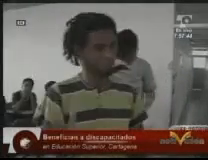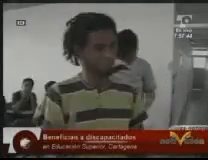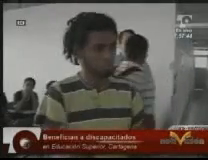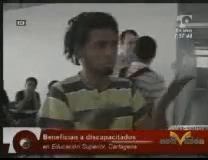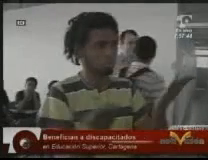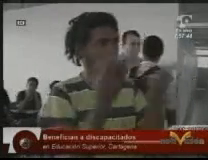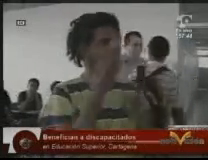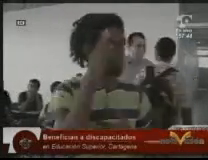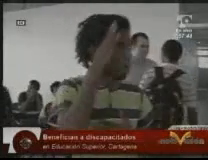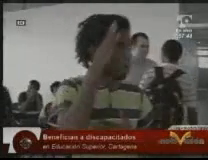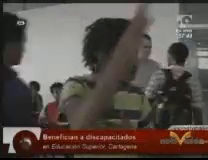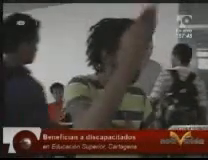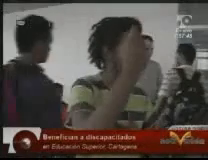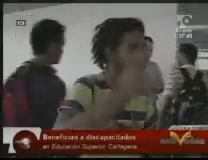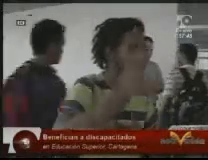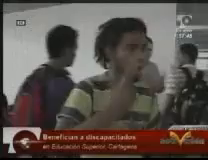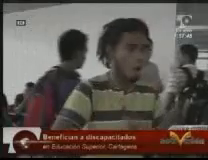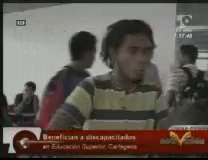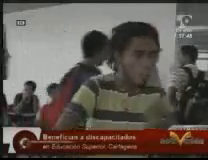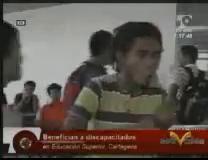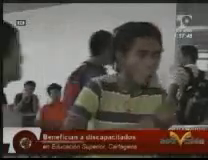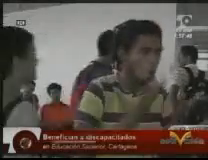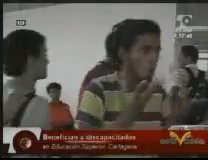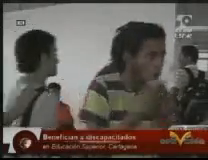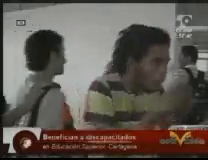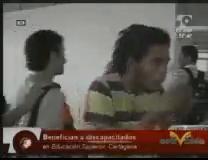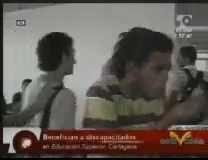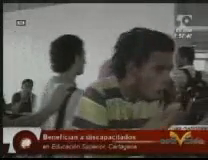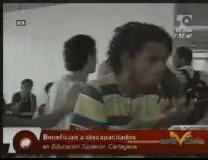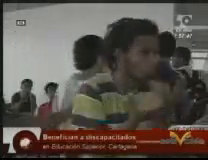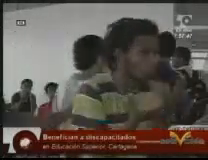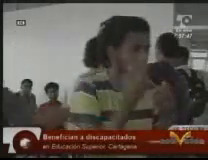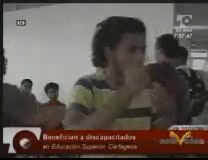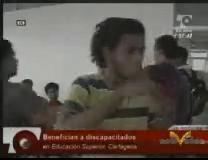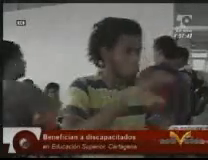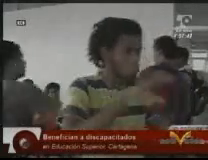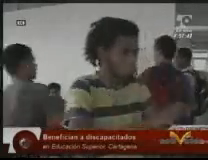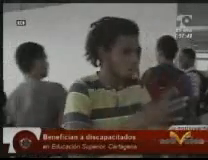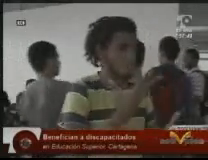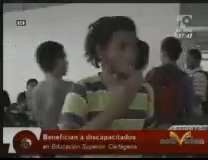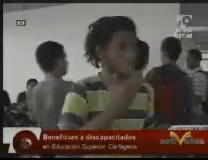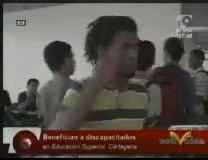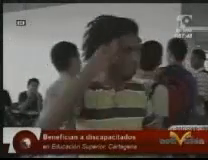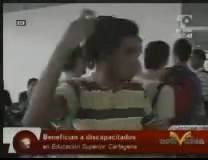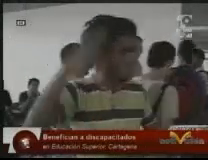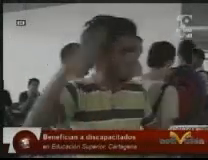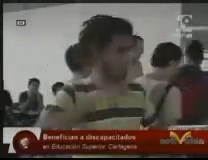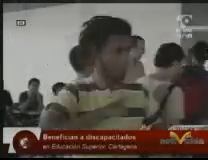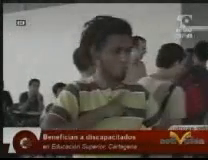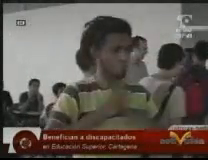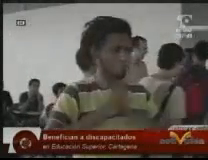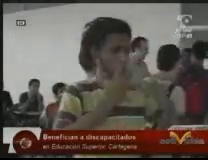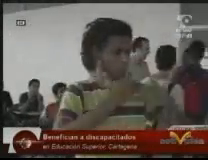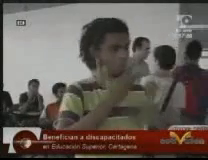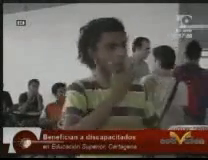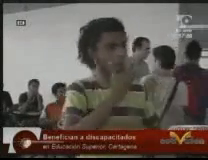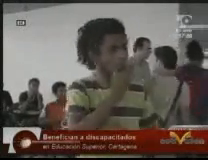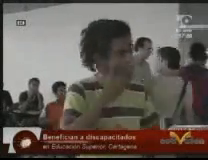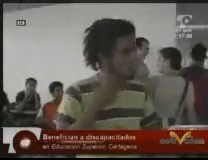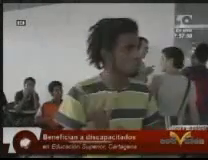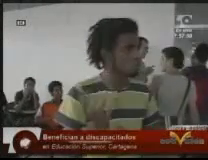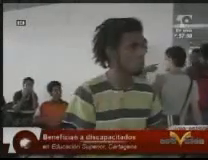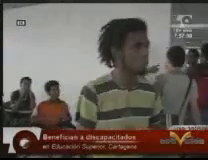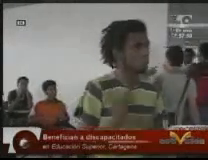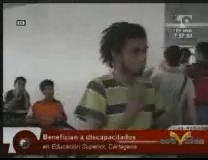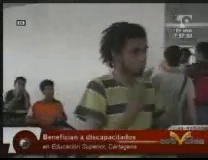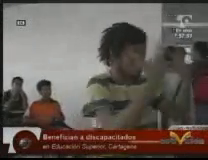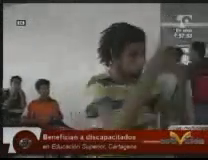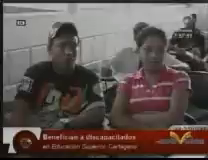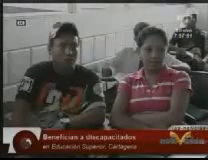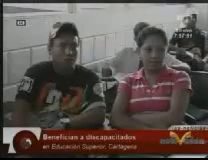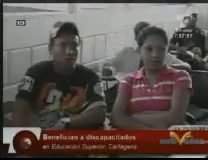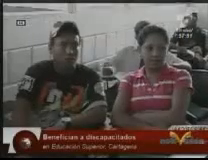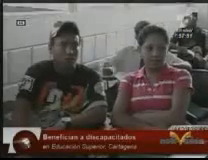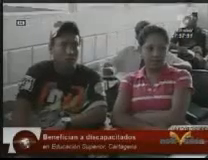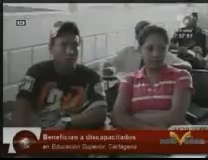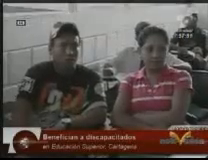Estar aquí en la Universidad Tecnológica de Bolívar es pues la prueba de que tenemos el apoyo de las personas. Los 13